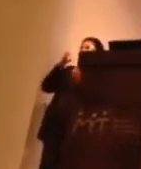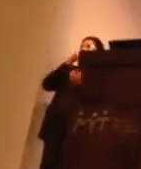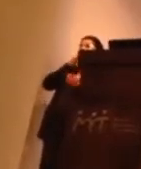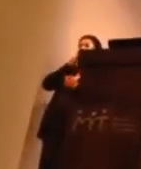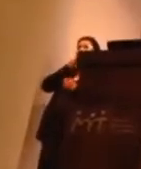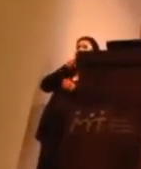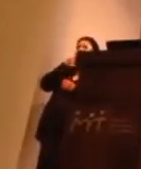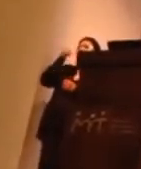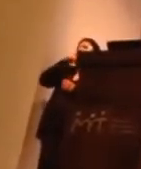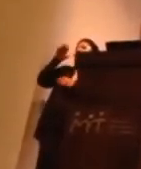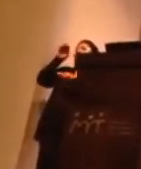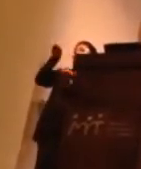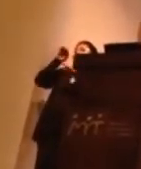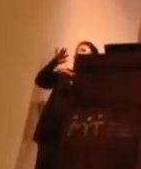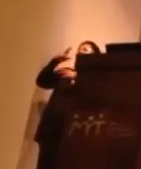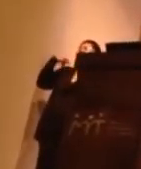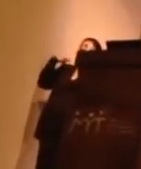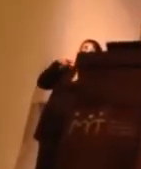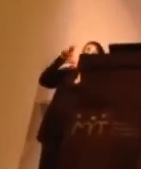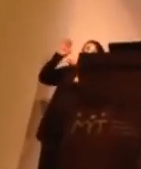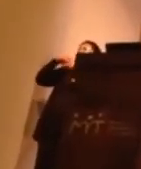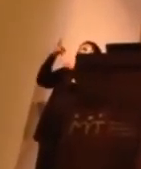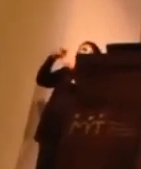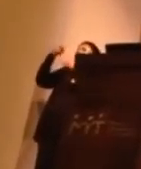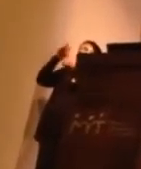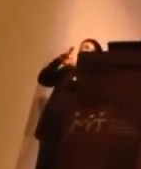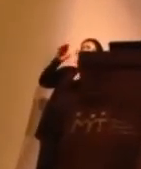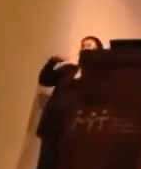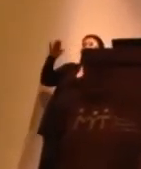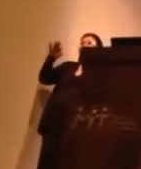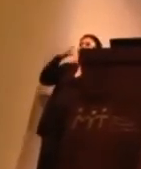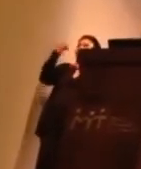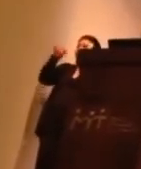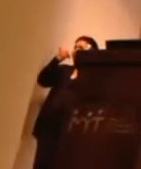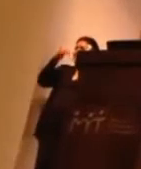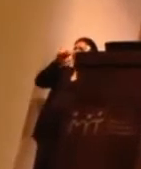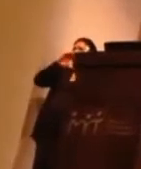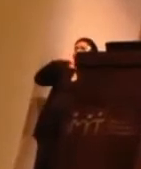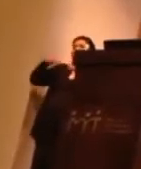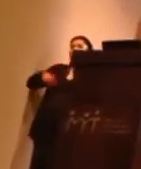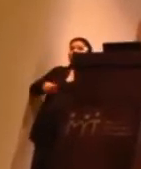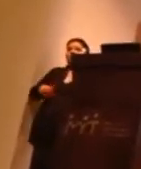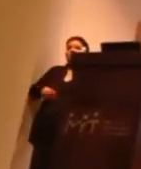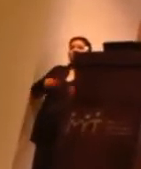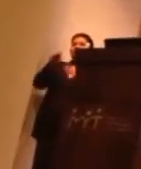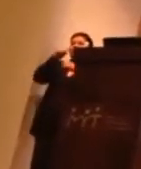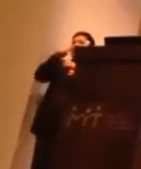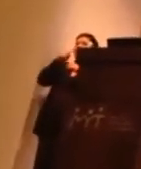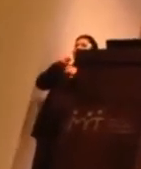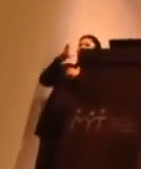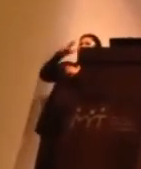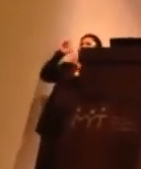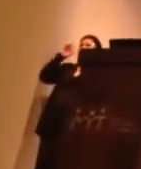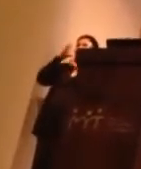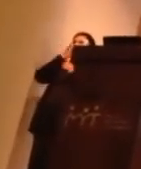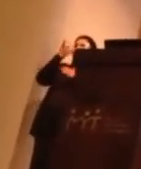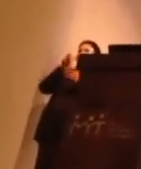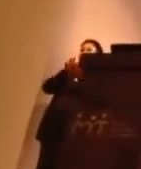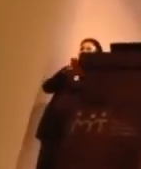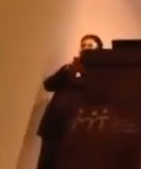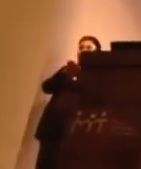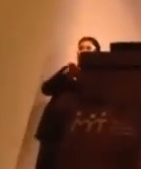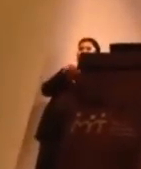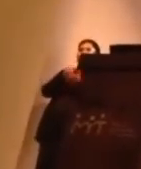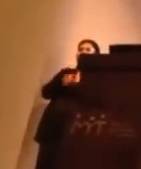tiempo interrumpiendo y que a veces están anticipando, todavía no les está terminando de decir algo y ya están respondiendo,